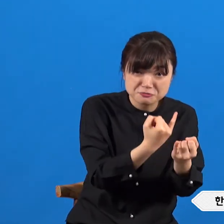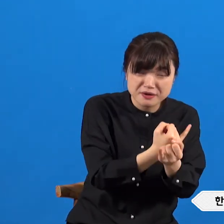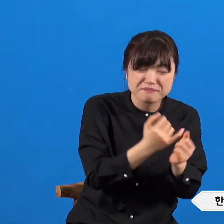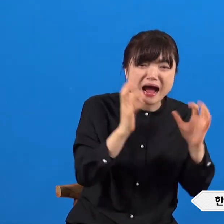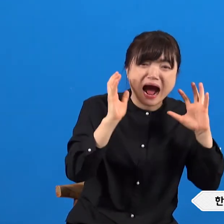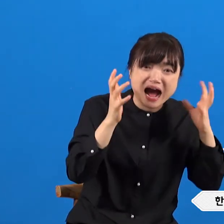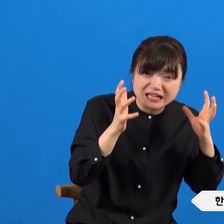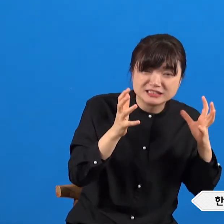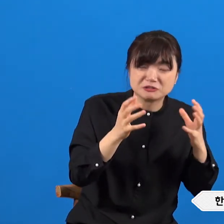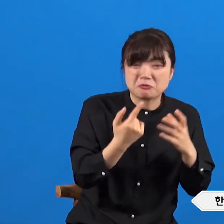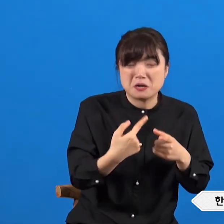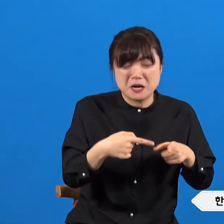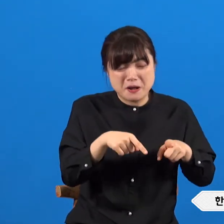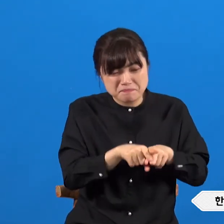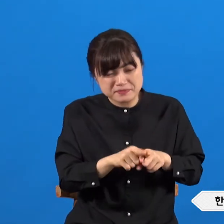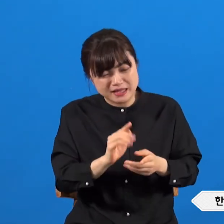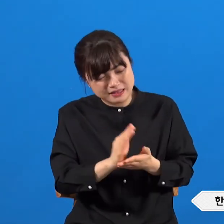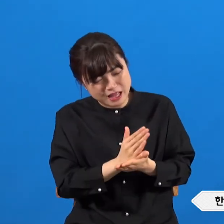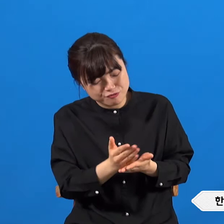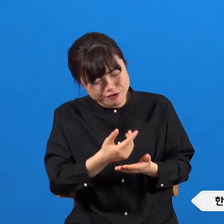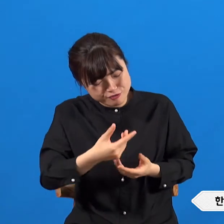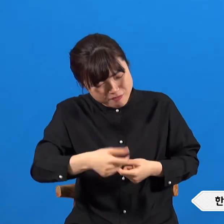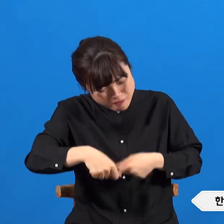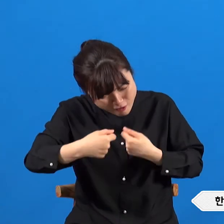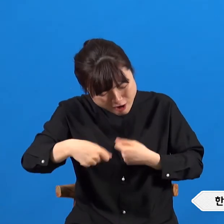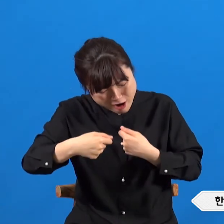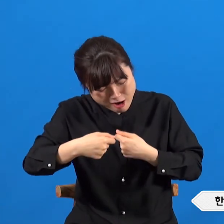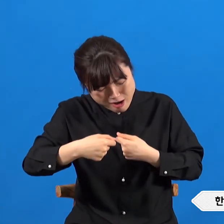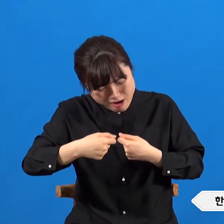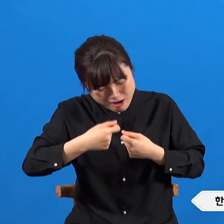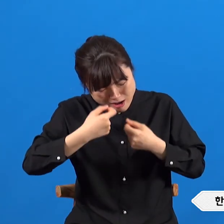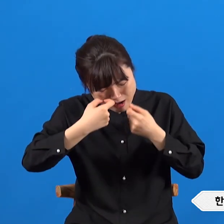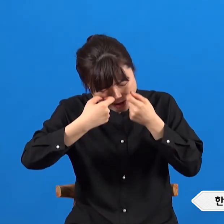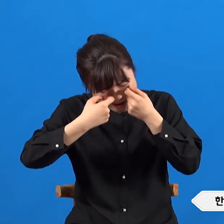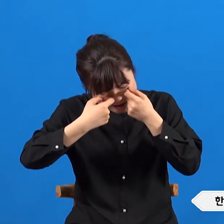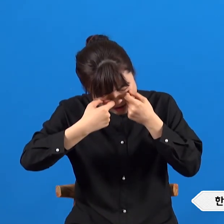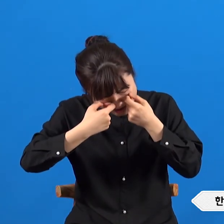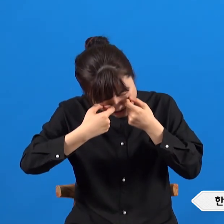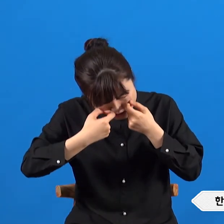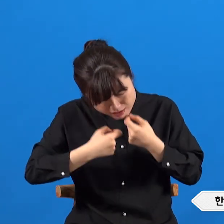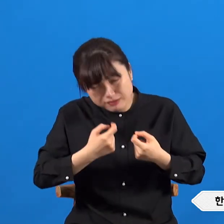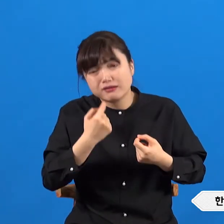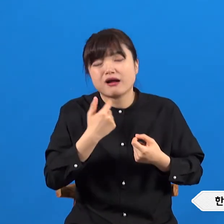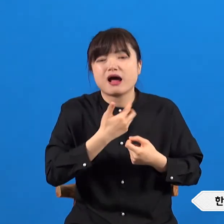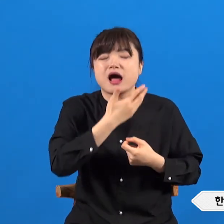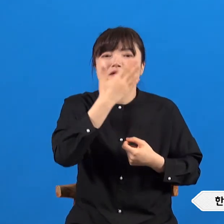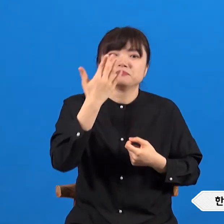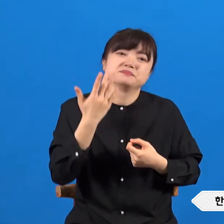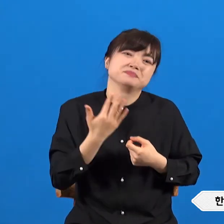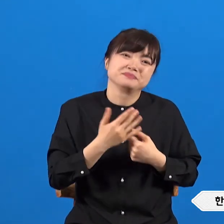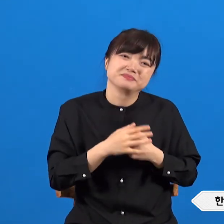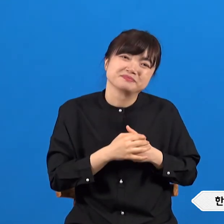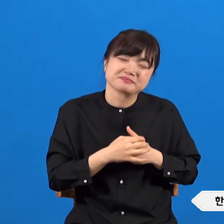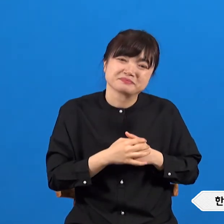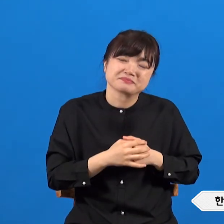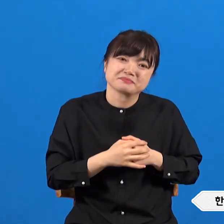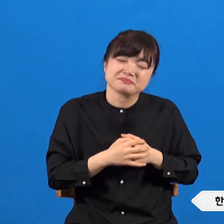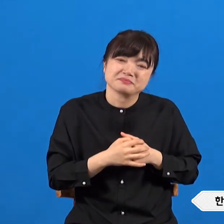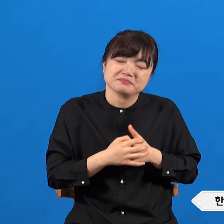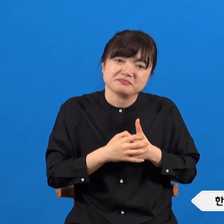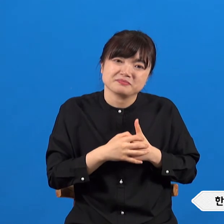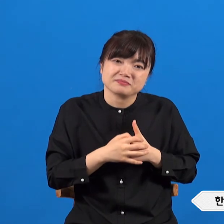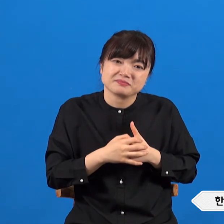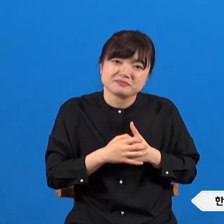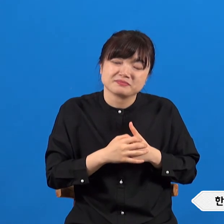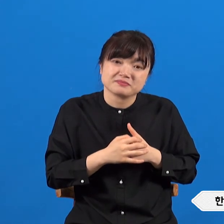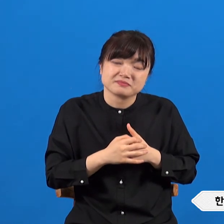어린 아이들과 함께 나누어 먹는데 그렇게 아름다운 향기로운 밥상일 수가 없습니다.